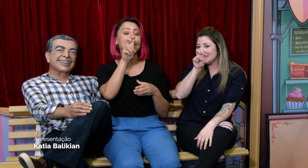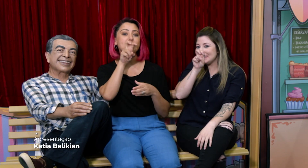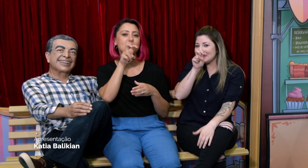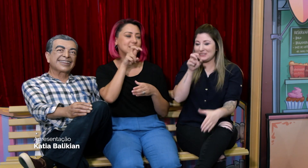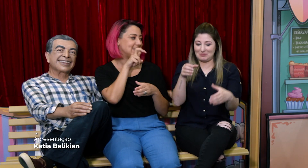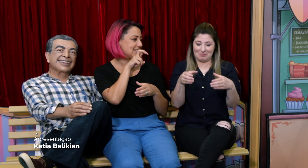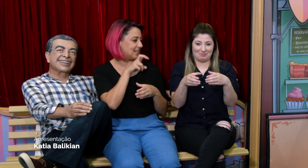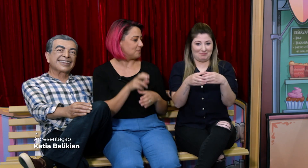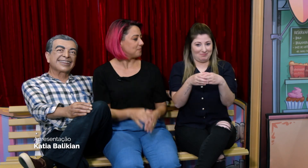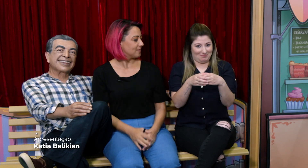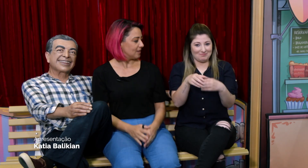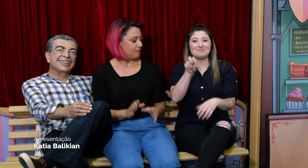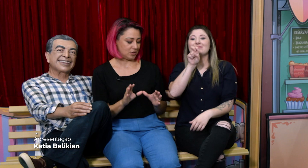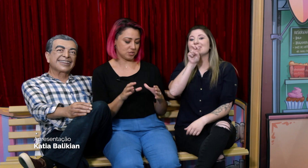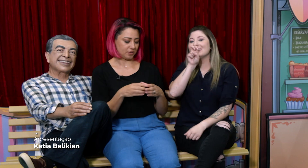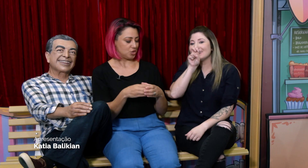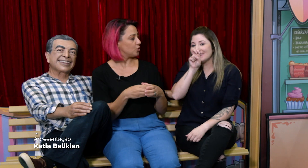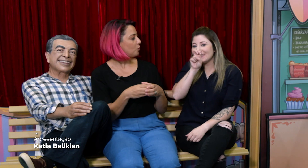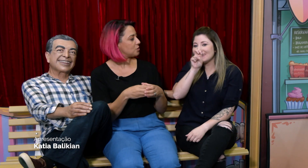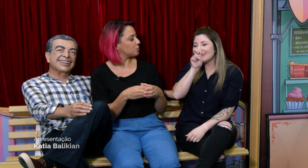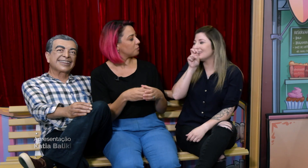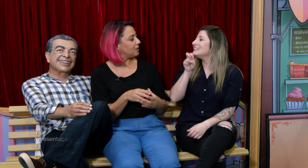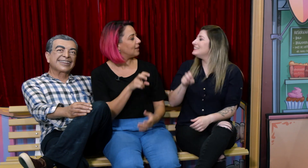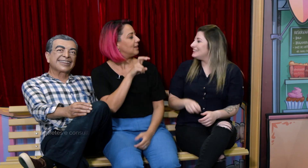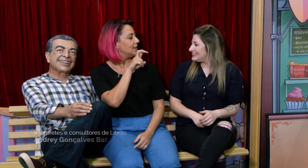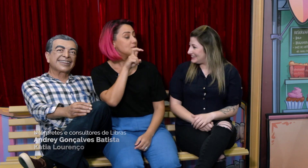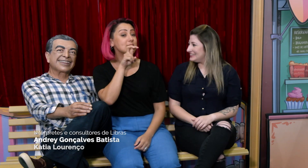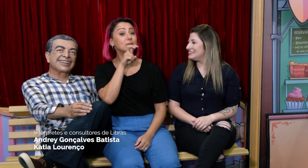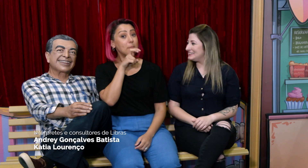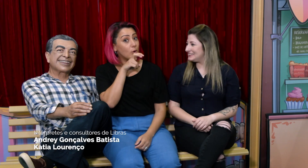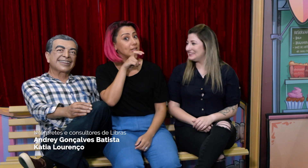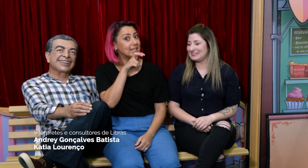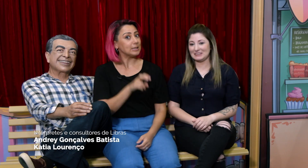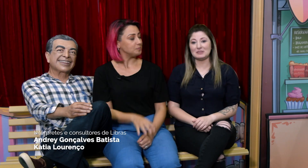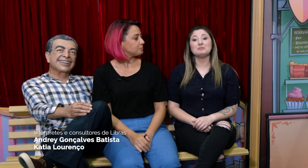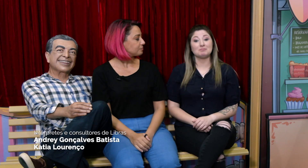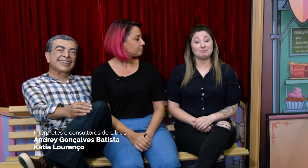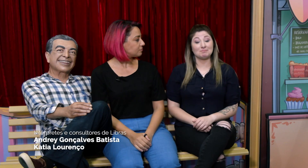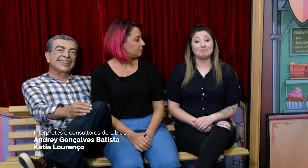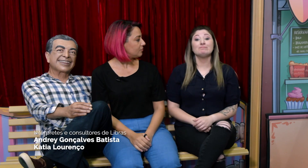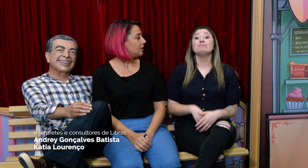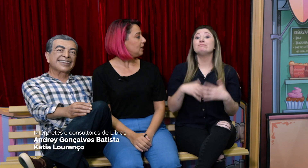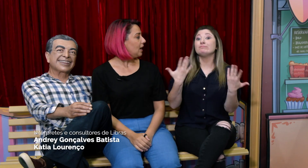turma da Mônica. Faz o sinal aqui de grupo, de turminha, e o sinal da Mônica.